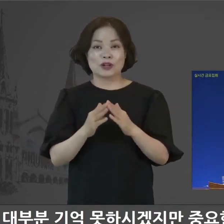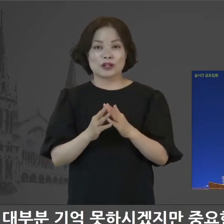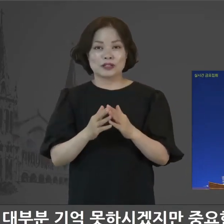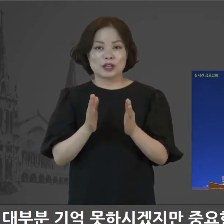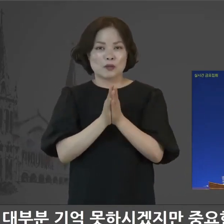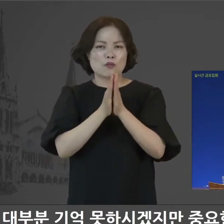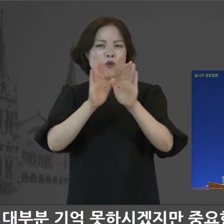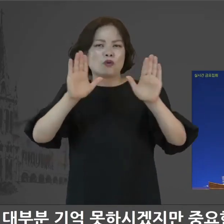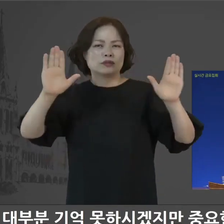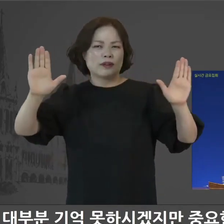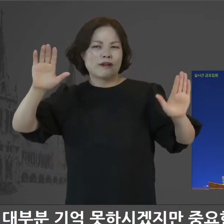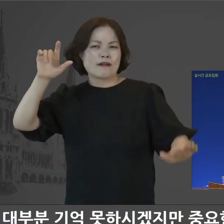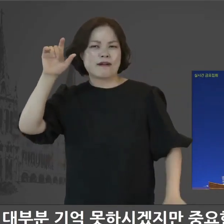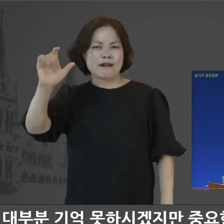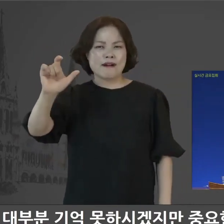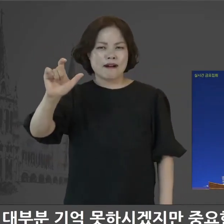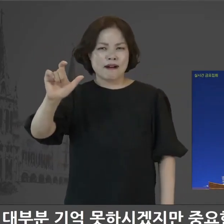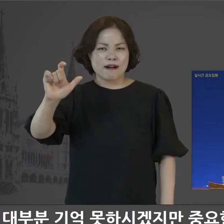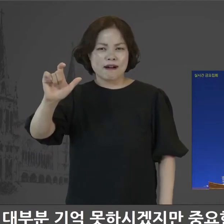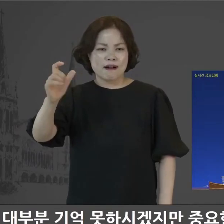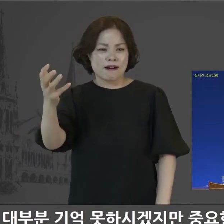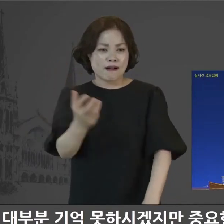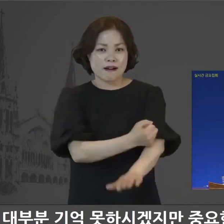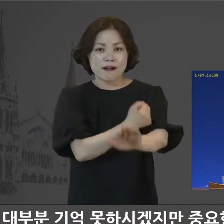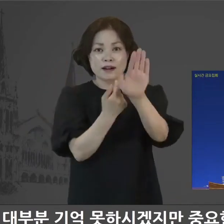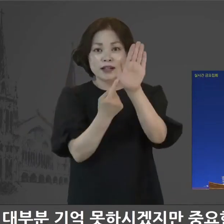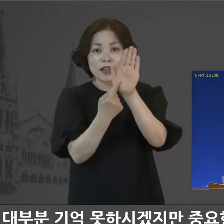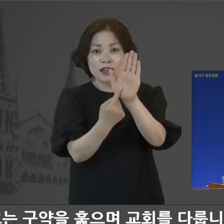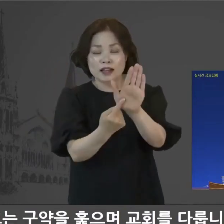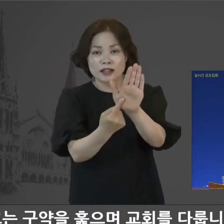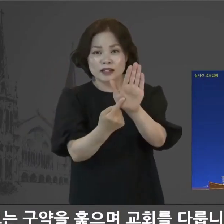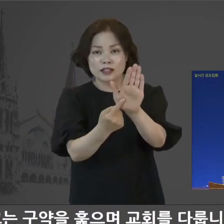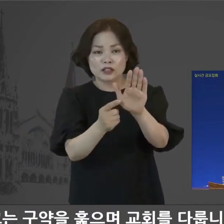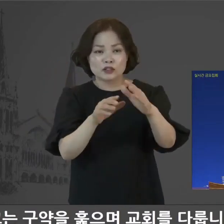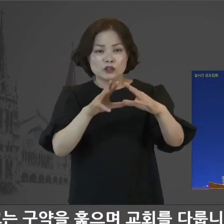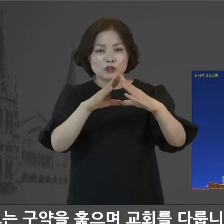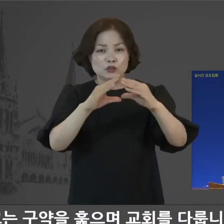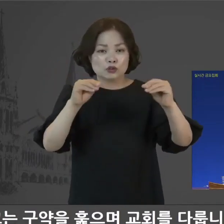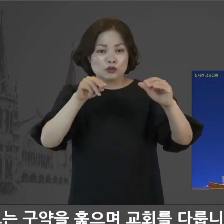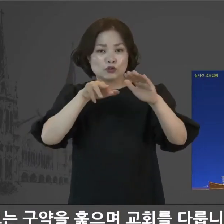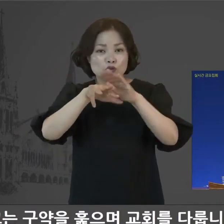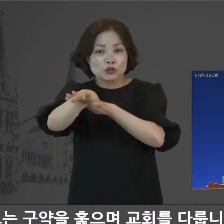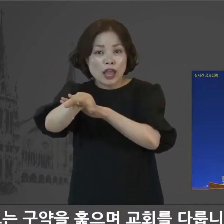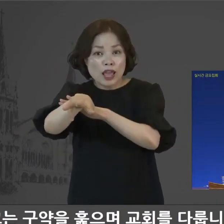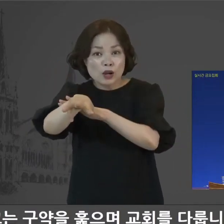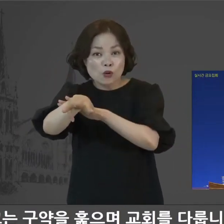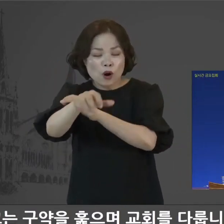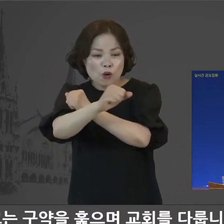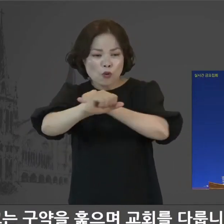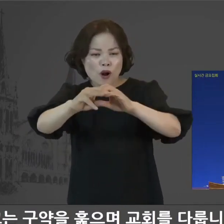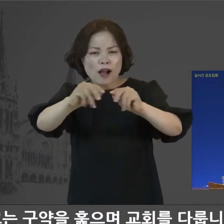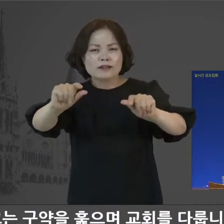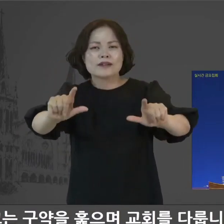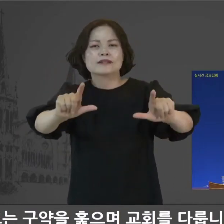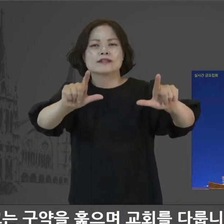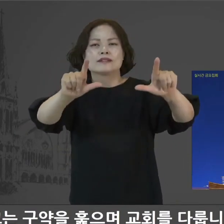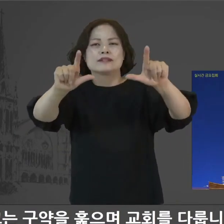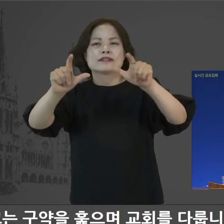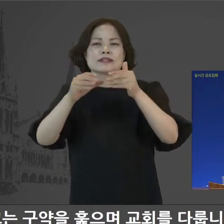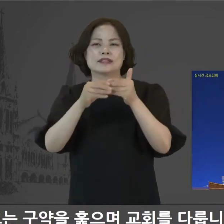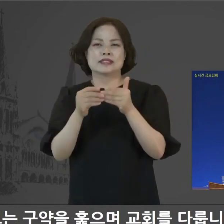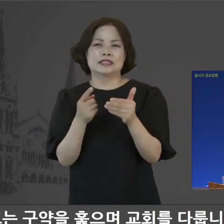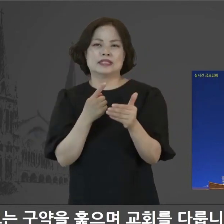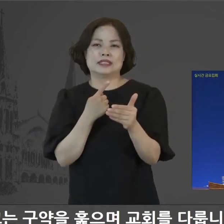모세가 강조됩니다. 모세가 강조된 이유는 출애굽해서 그 광야 생활을